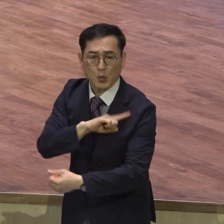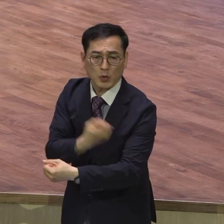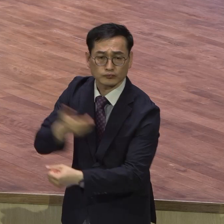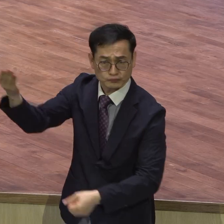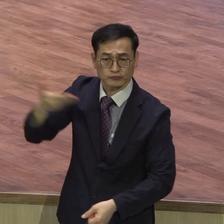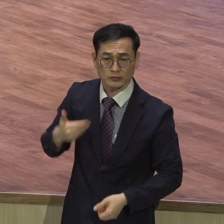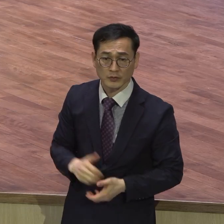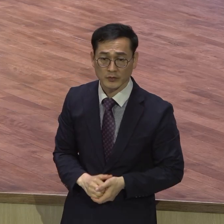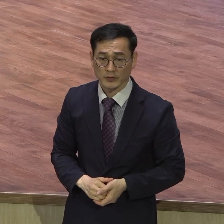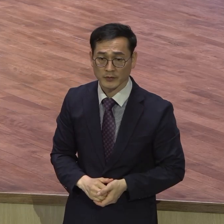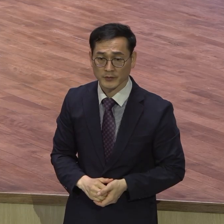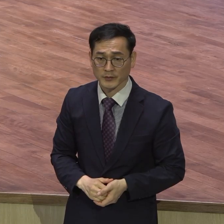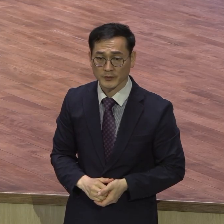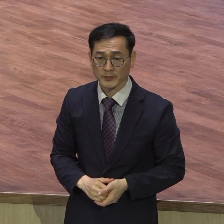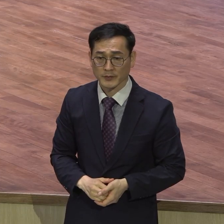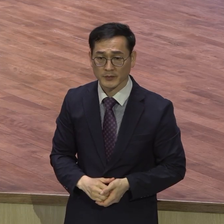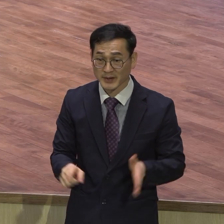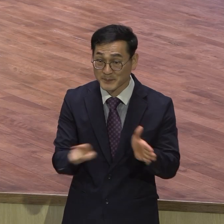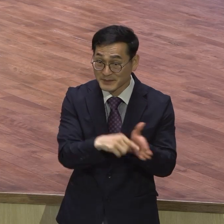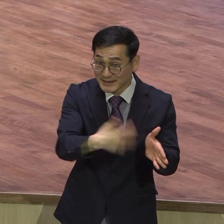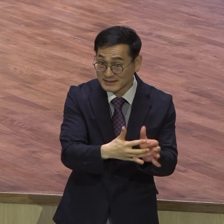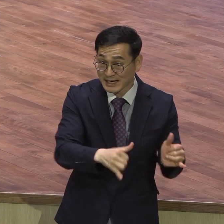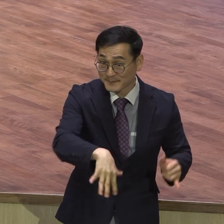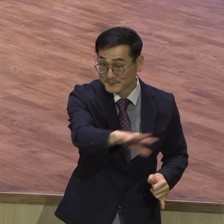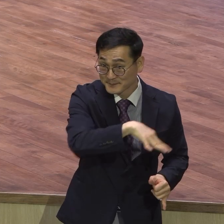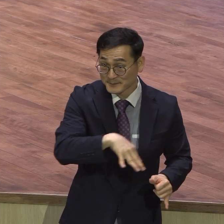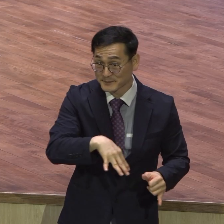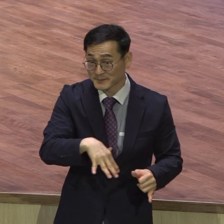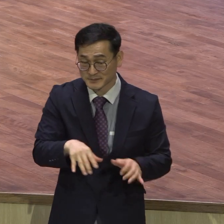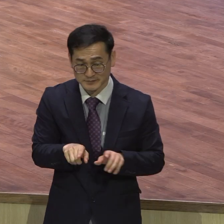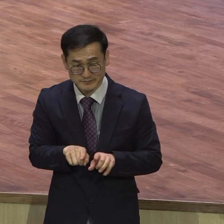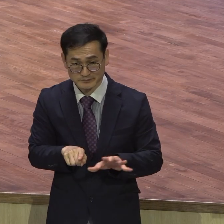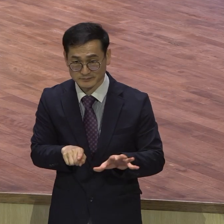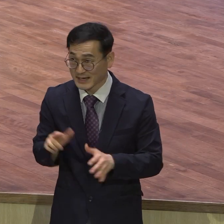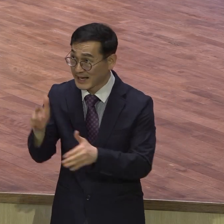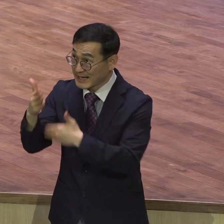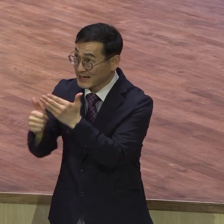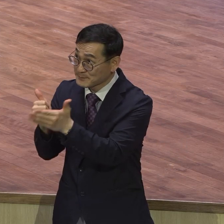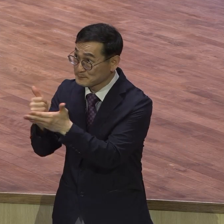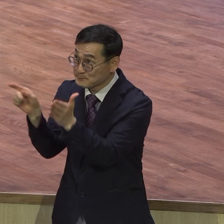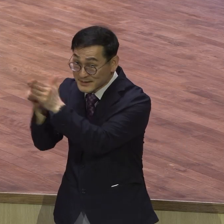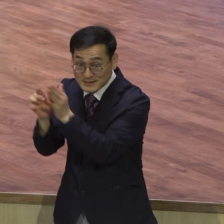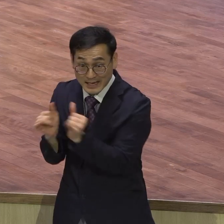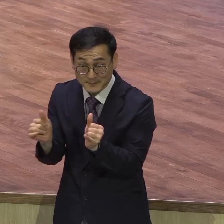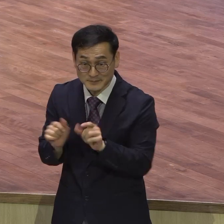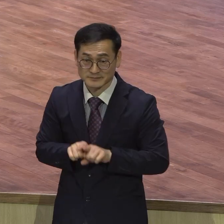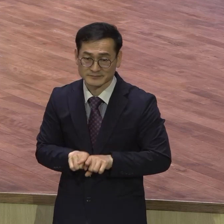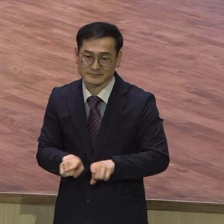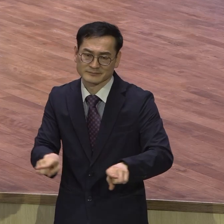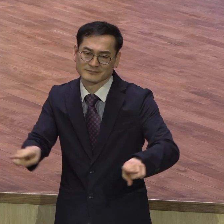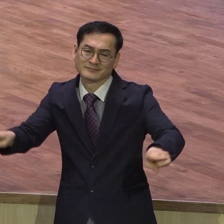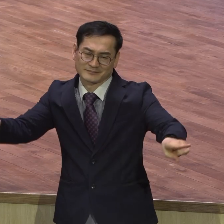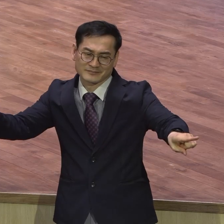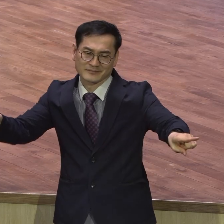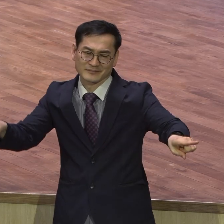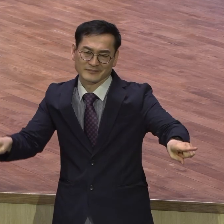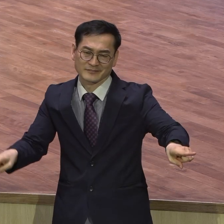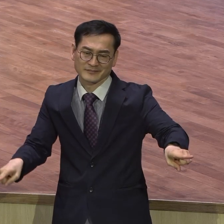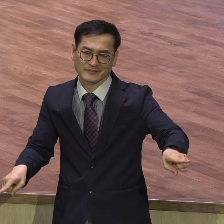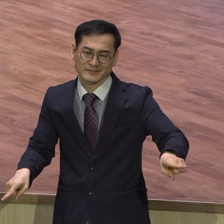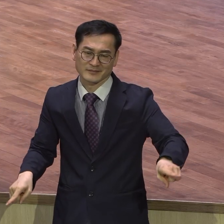불신자들과 다른 인생길을 가야 됩니다. 인생길이 달라. 물질관이 다르고 우선순위가 다르고